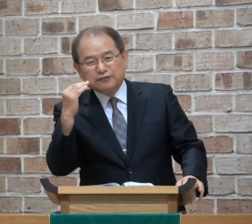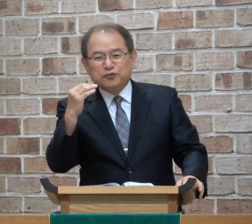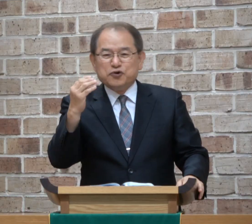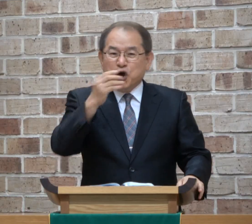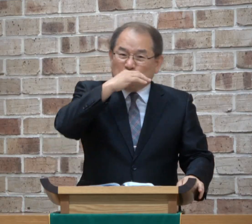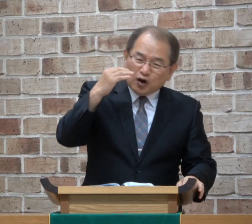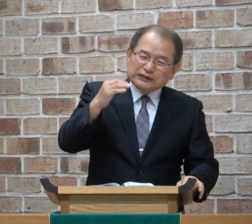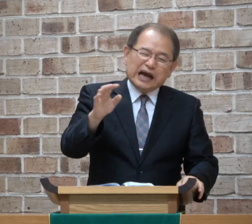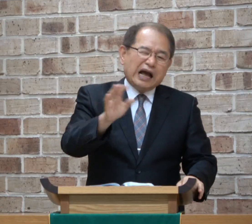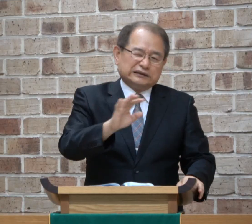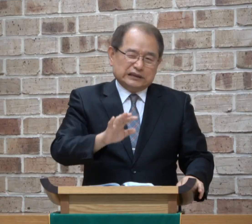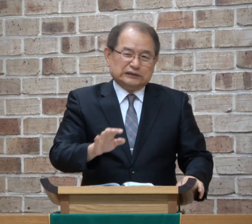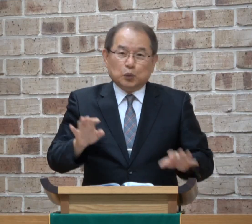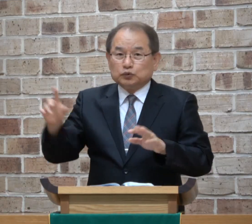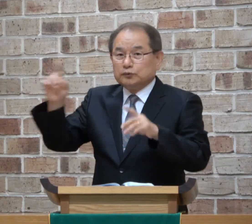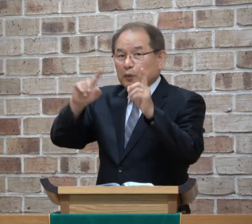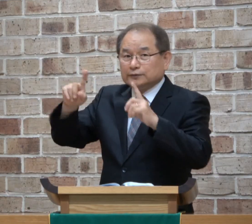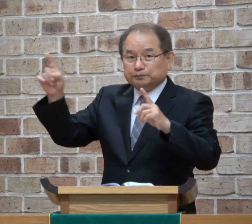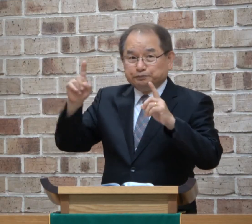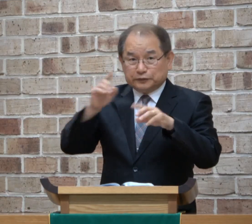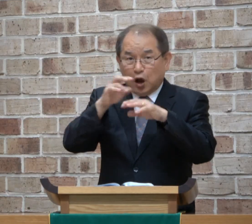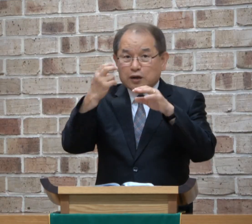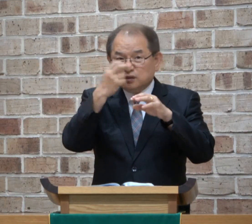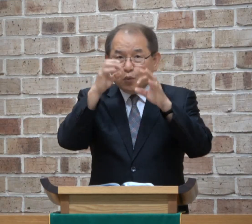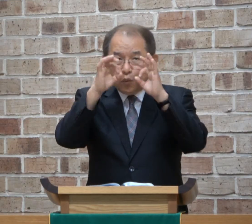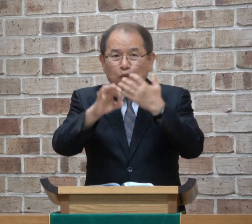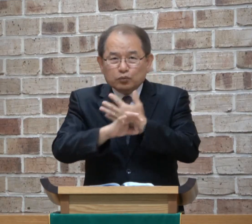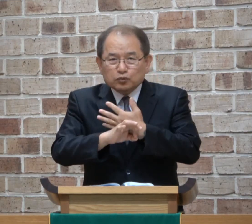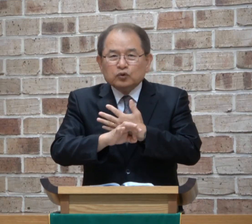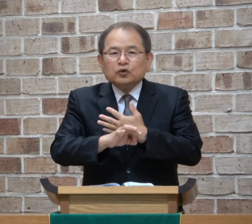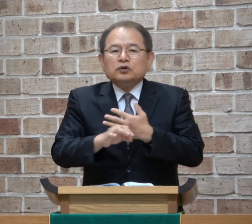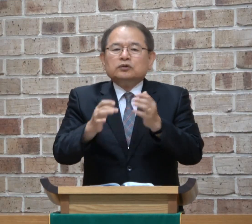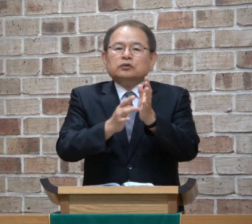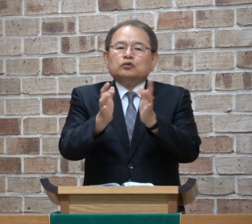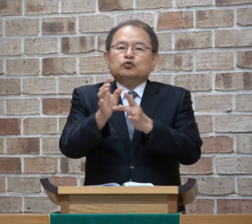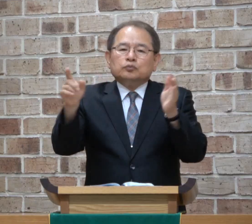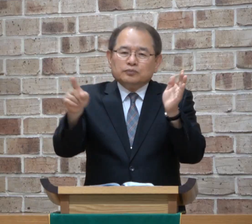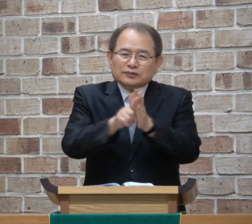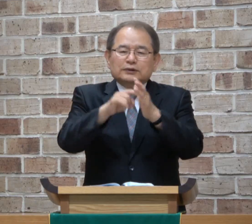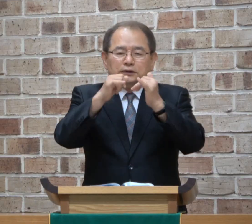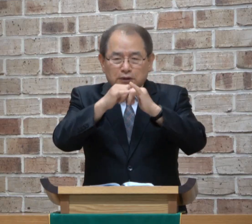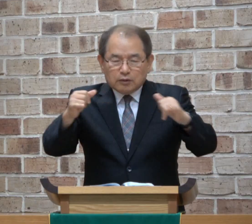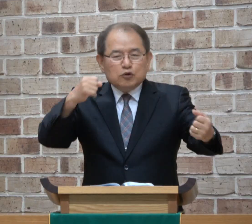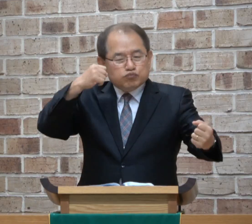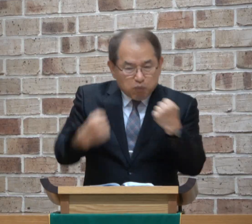바르고 겸손하고 거룩하다 생각할지 모르겠지만 스스로 말씀에 빗대어 내 자신을 돌아보고